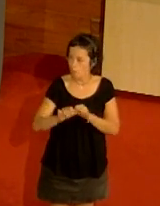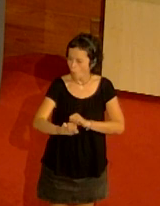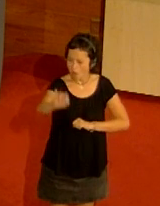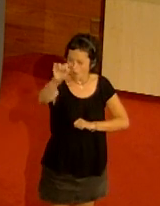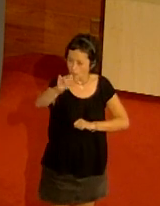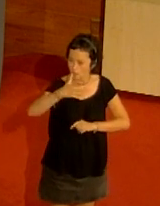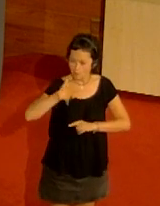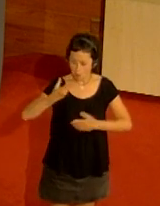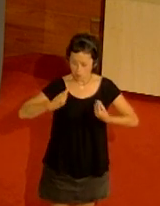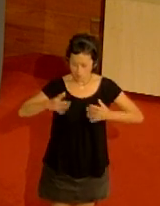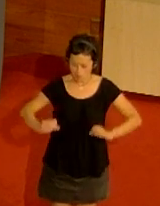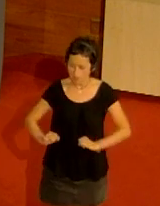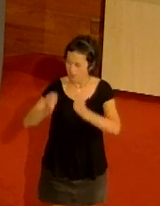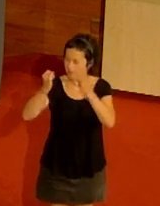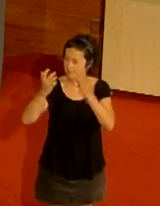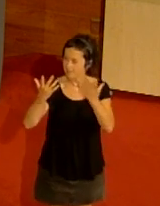son místicas.